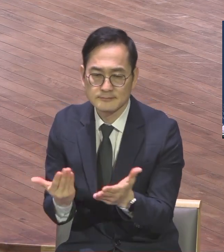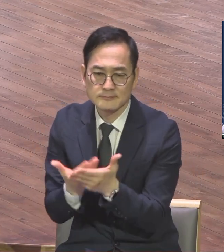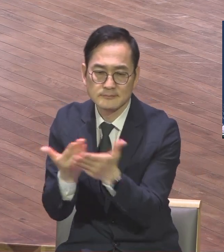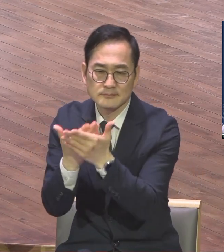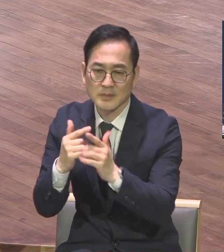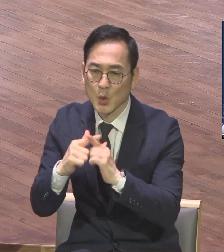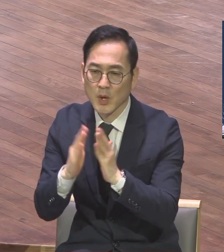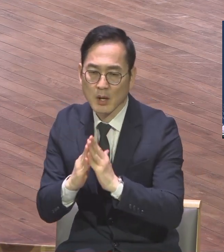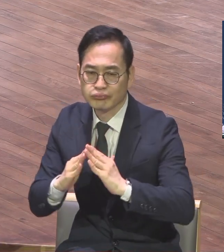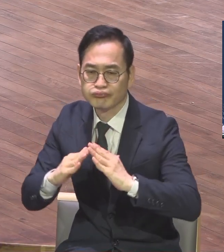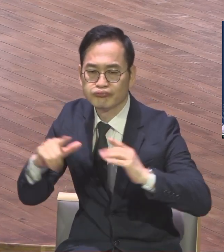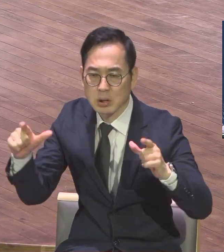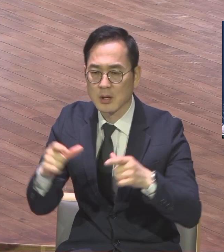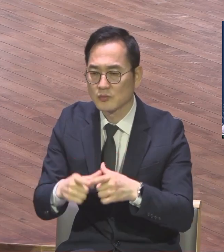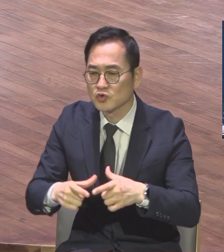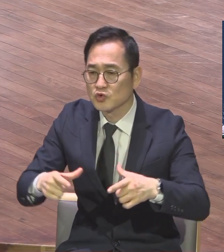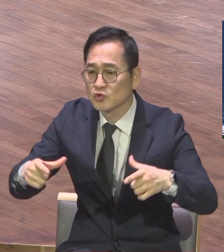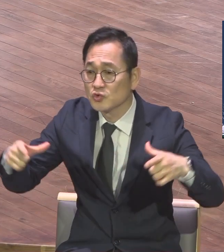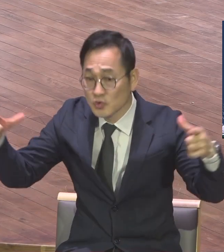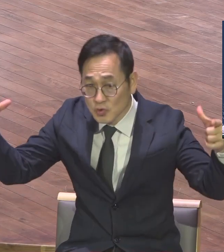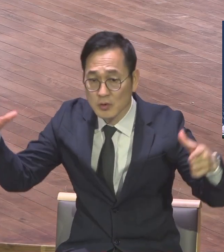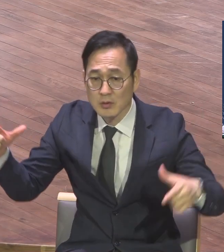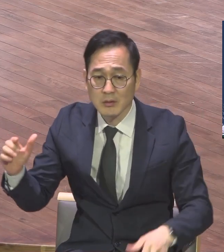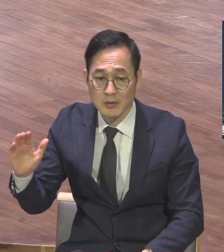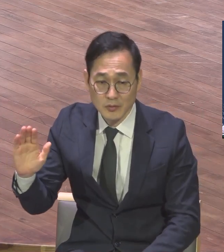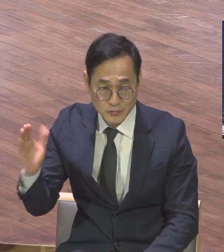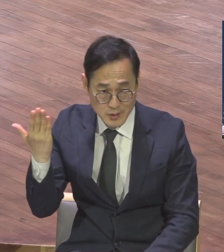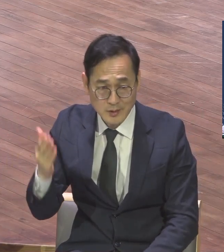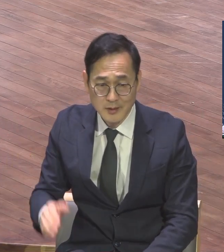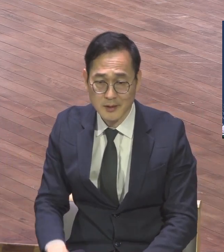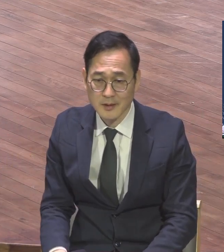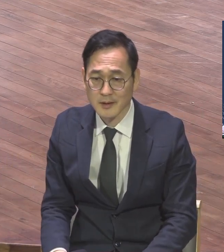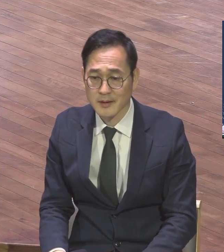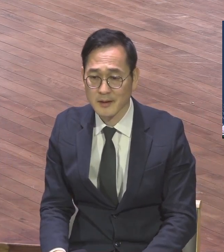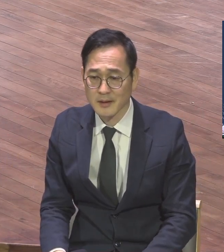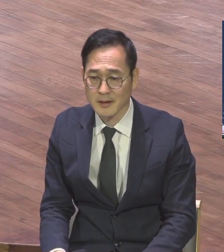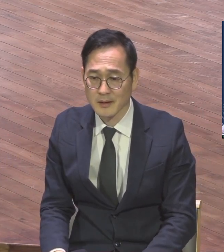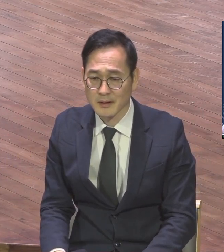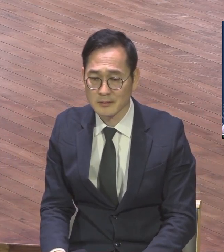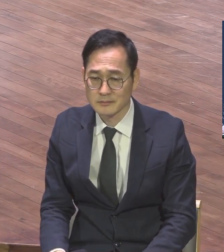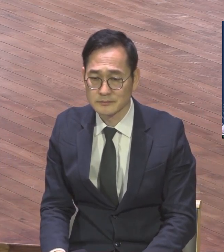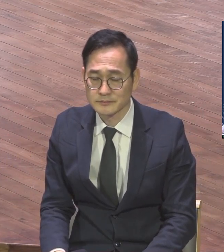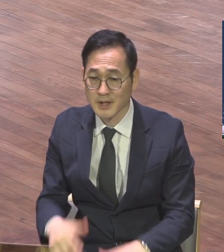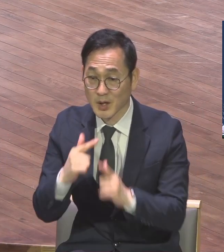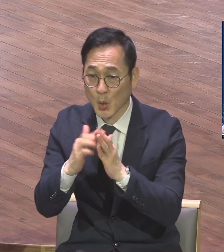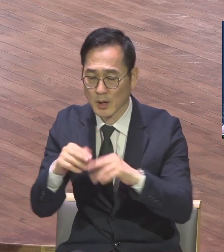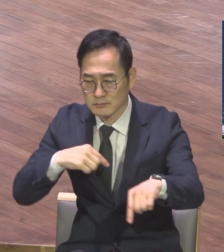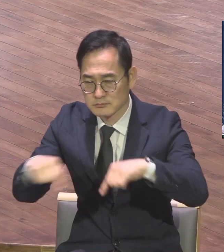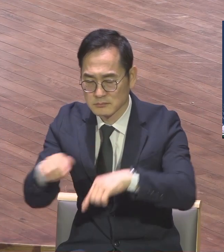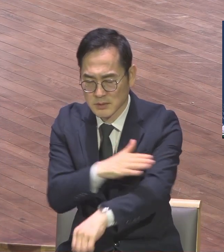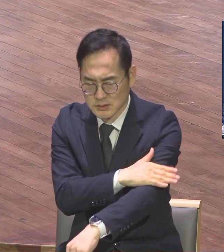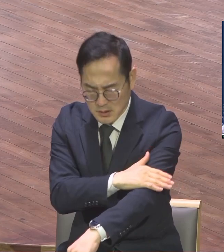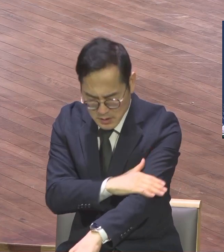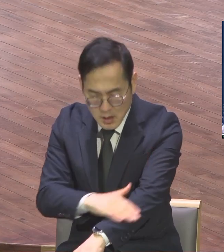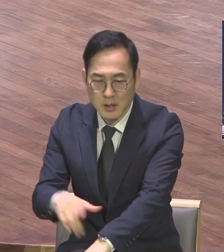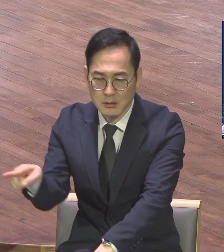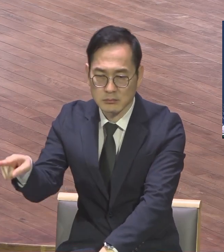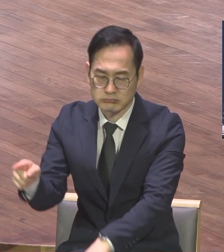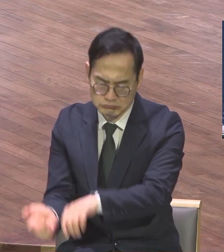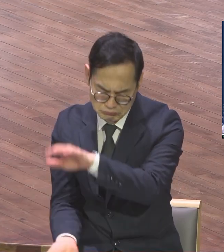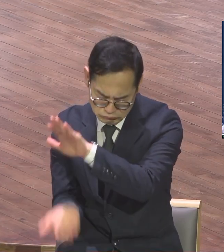슈퍼처치인 애원교회를 이끌고 계시는 탁월한 목회자가 우리 정원주